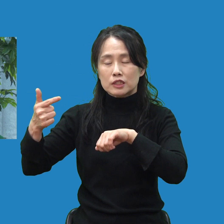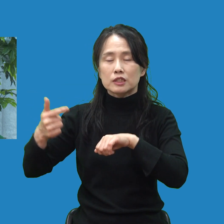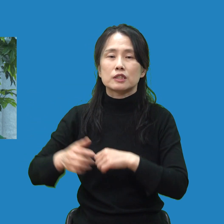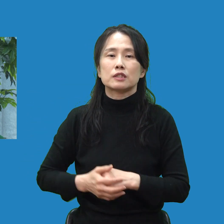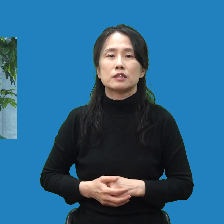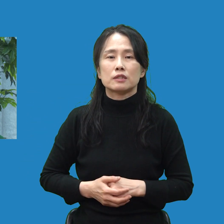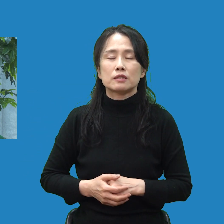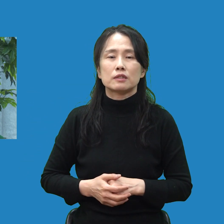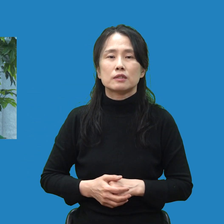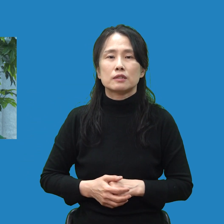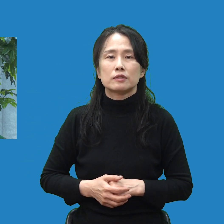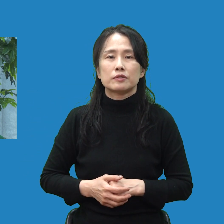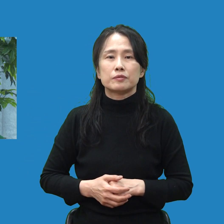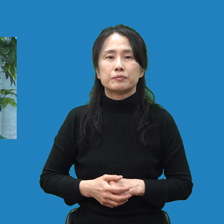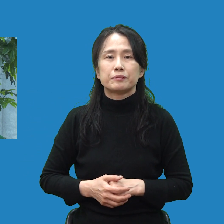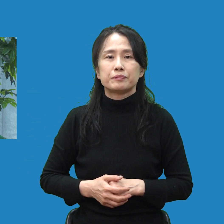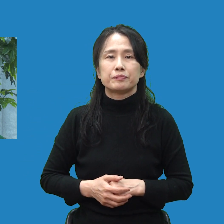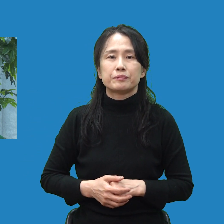4경이라 하잖아요.